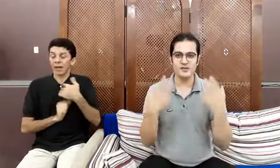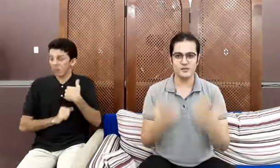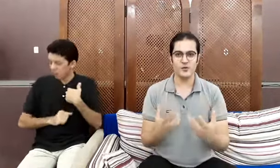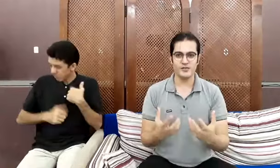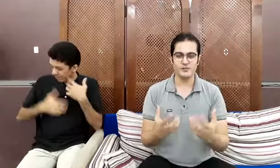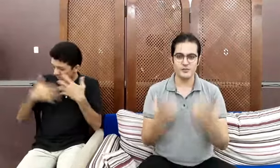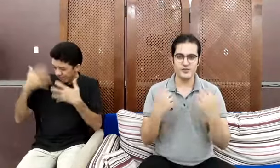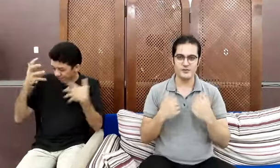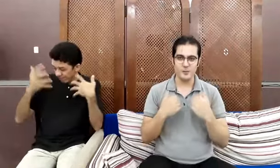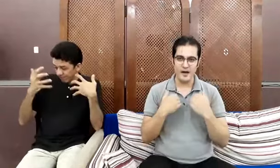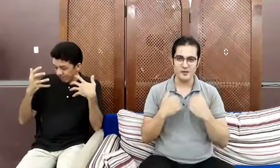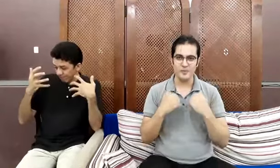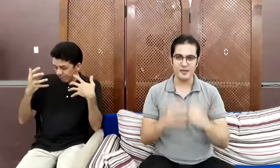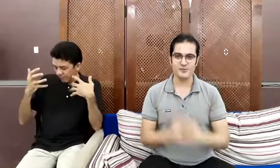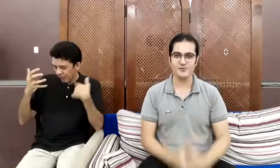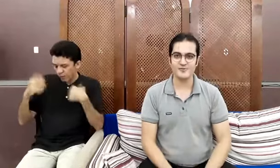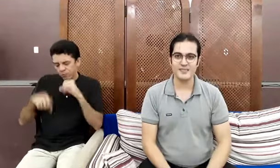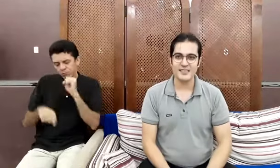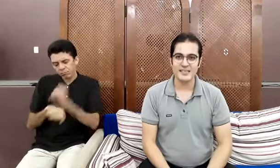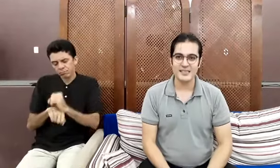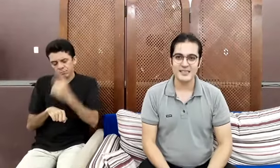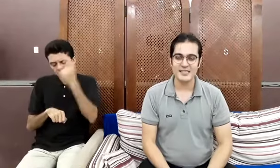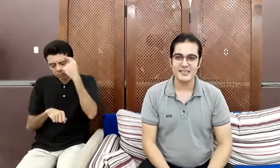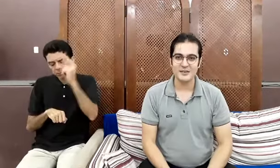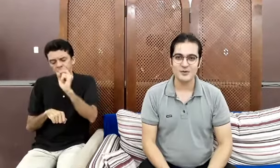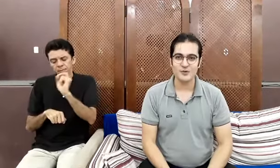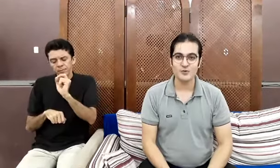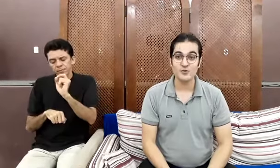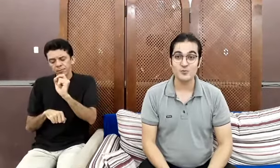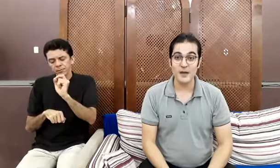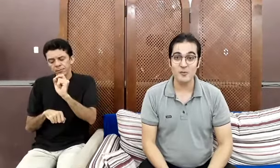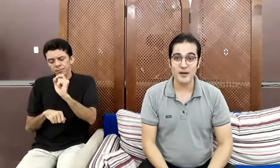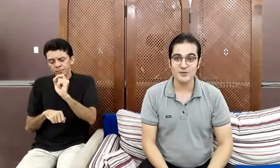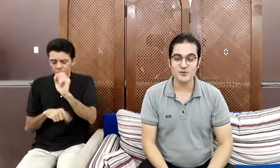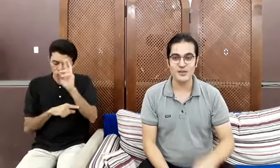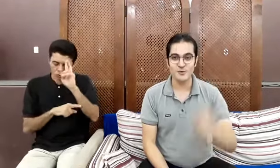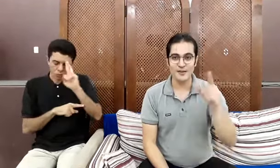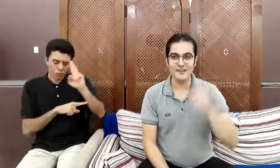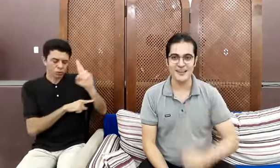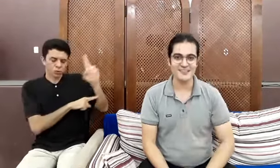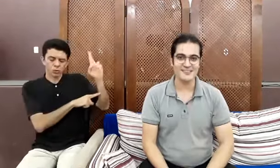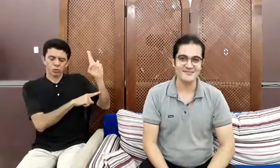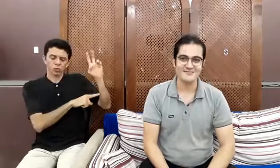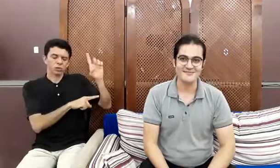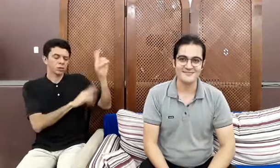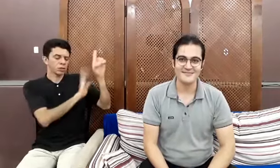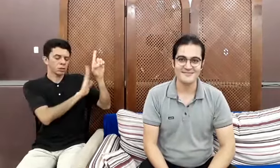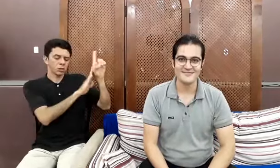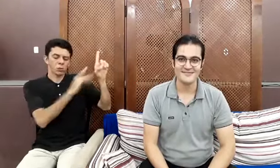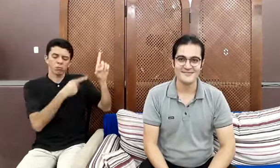com essas coisas, meus irmãos, eu paro e penso: o Supremo Pastor está cuidando delas.